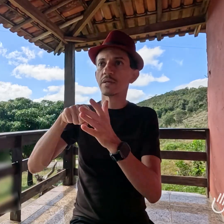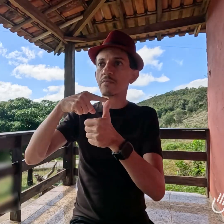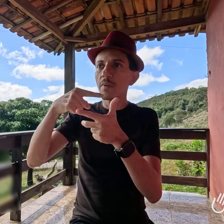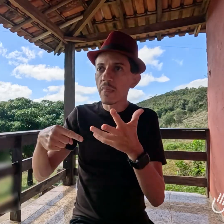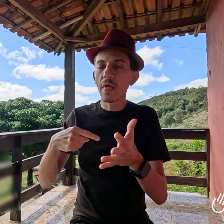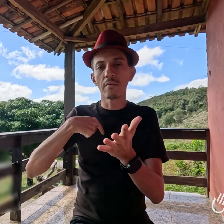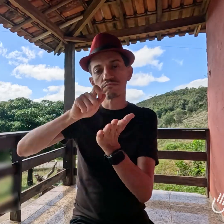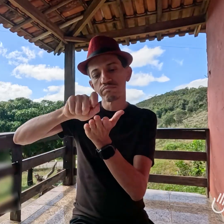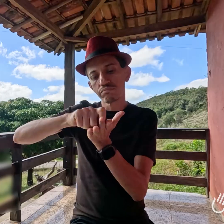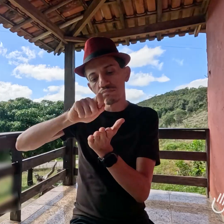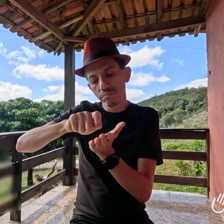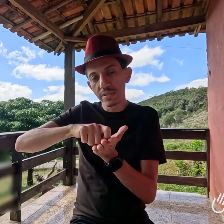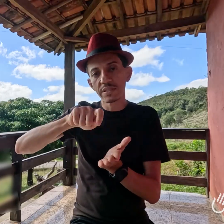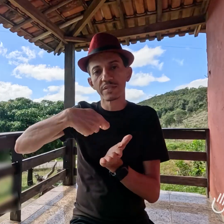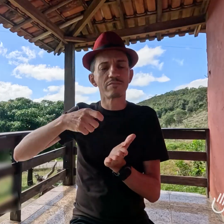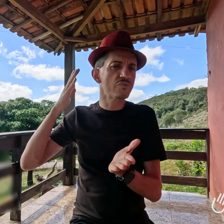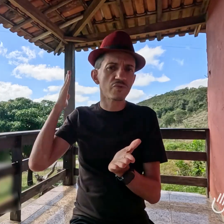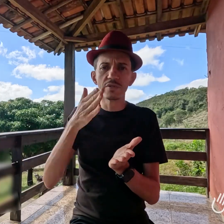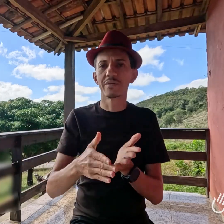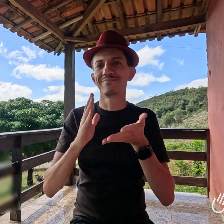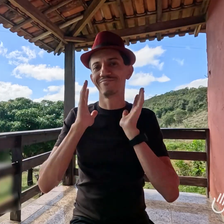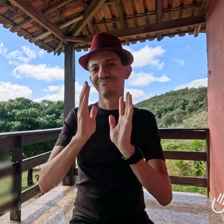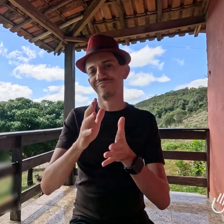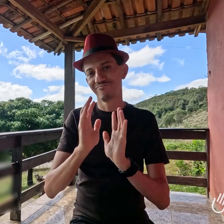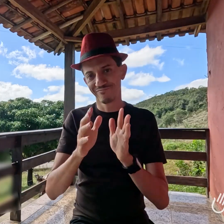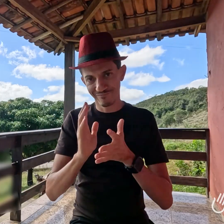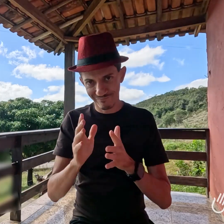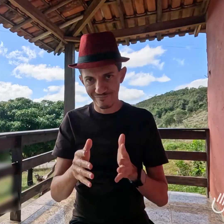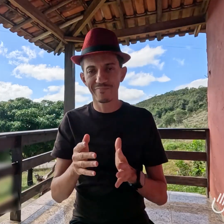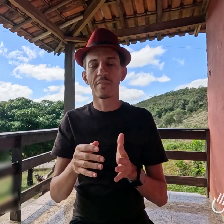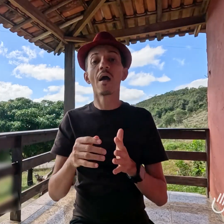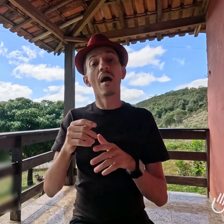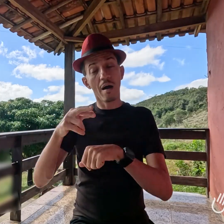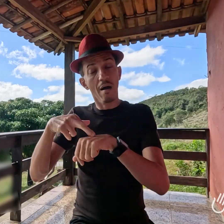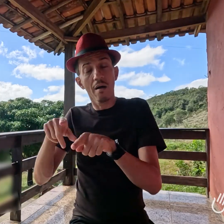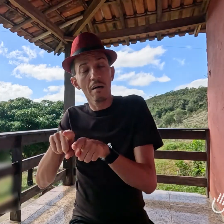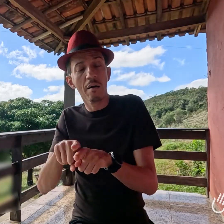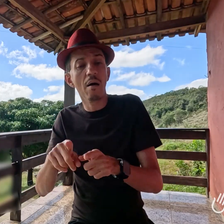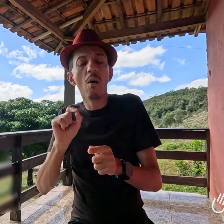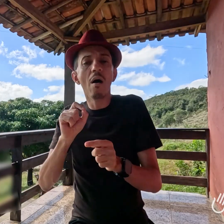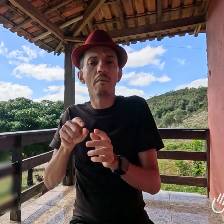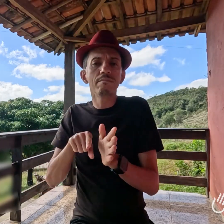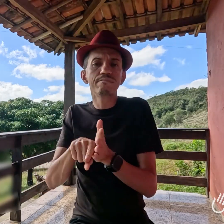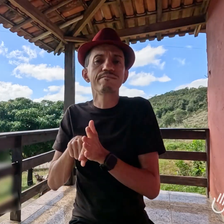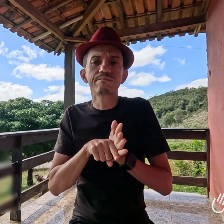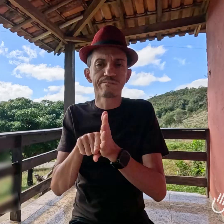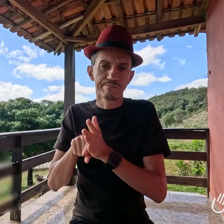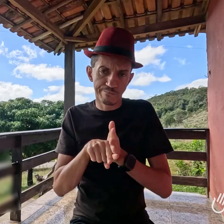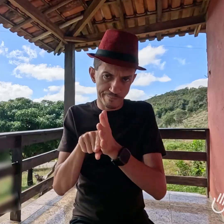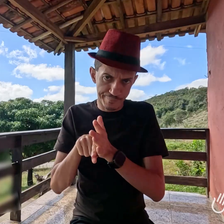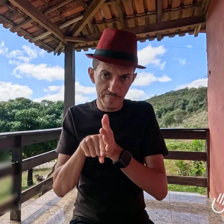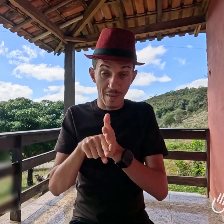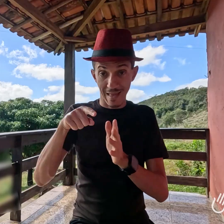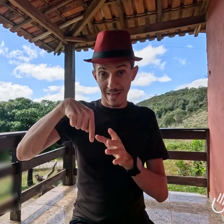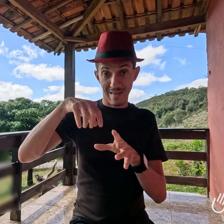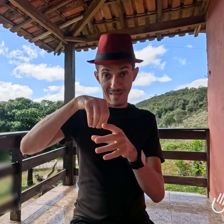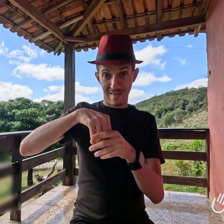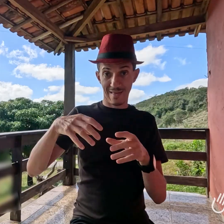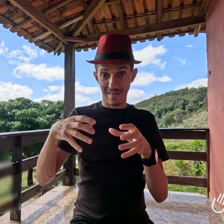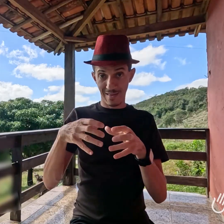quero pesquisar sinais, ou frases, ou desenvolver aulas, eu faço anotações diretamente na Libras, na escrita de